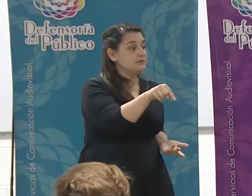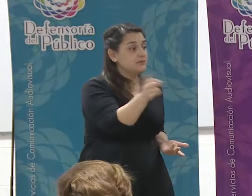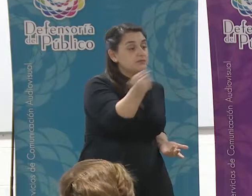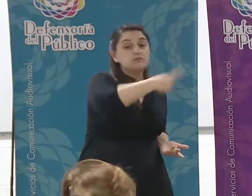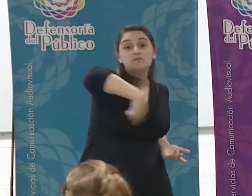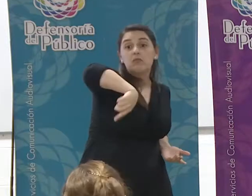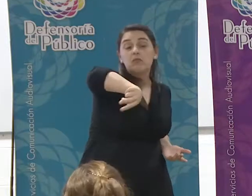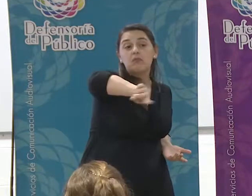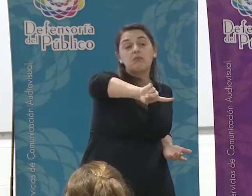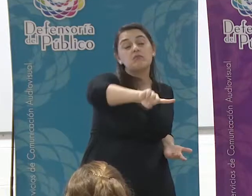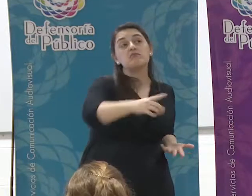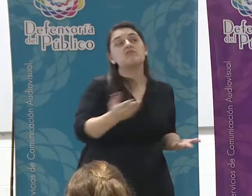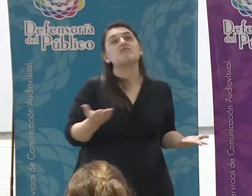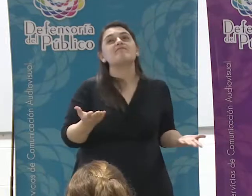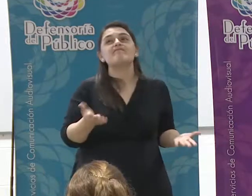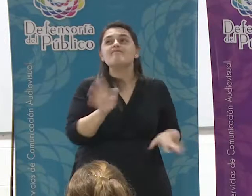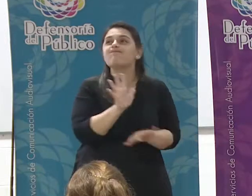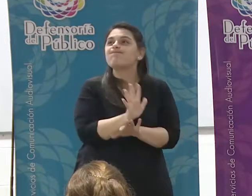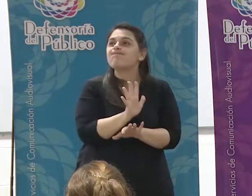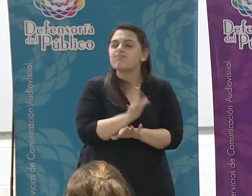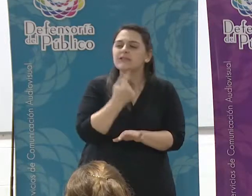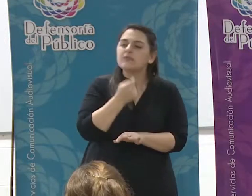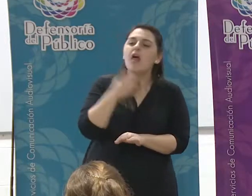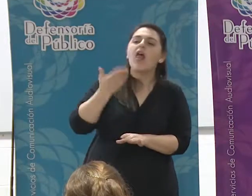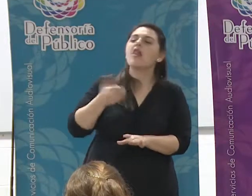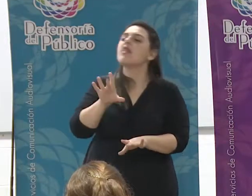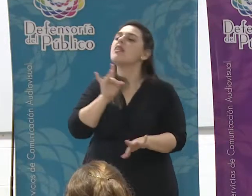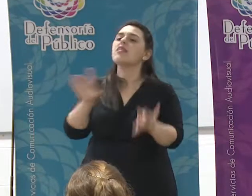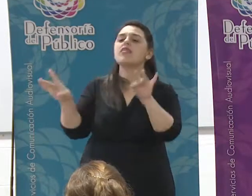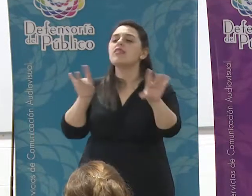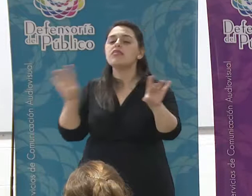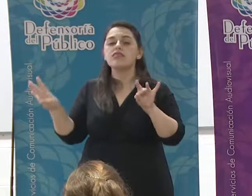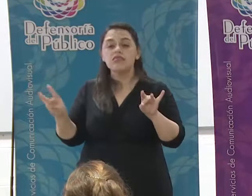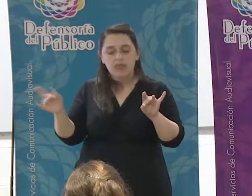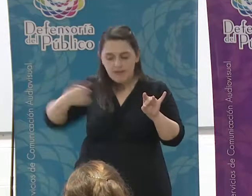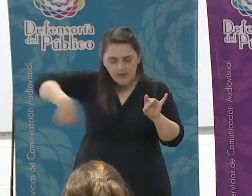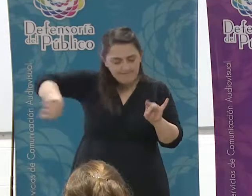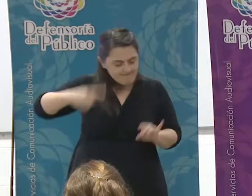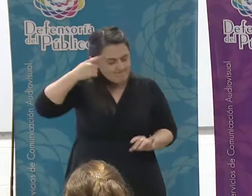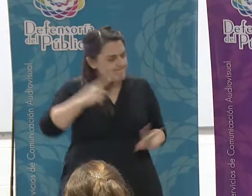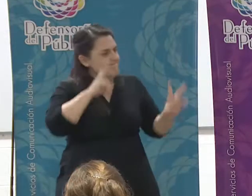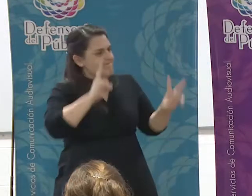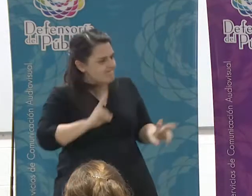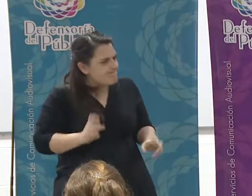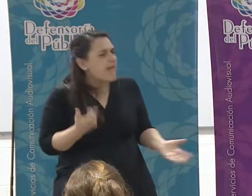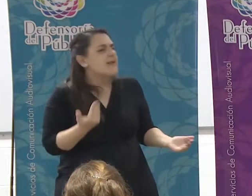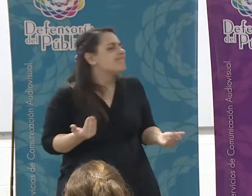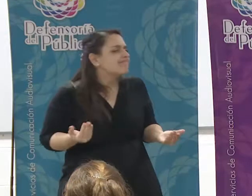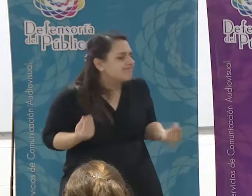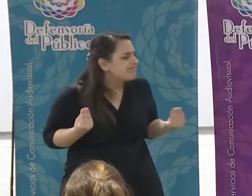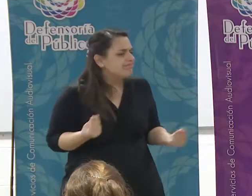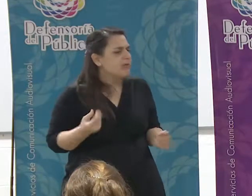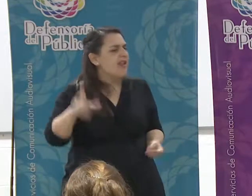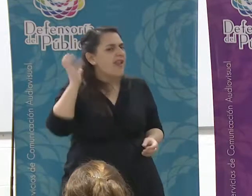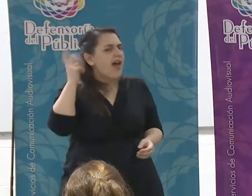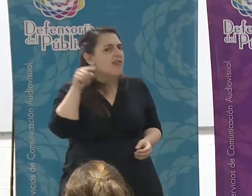salieron a, yo diría, como una selectividad aparentemente, porque después me dediqué a poder averiguar que a muchas de